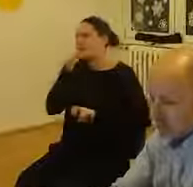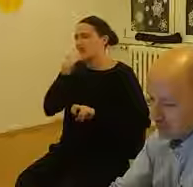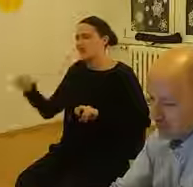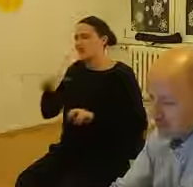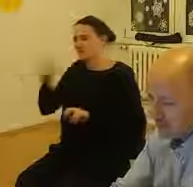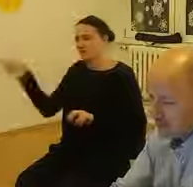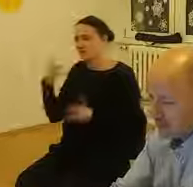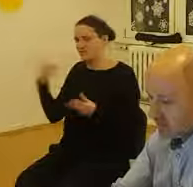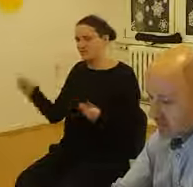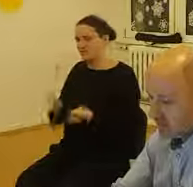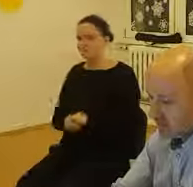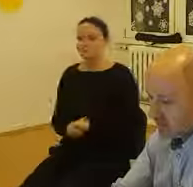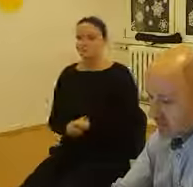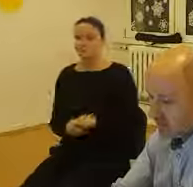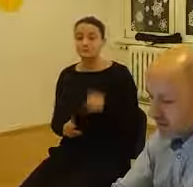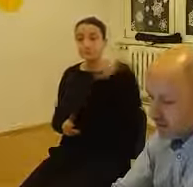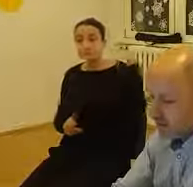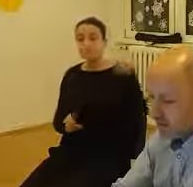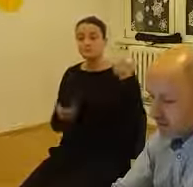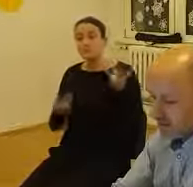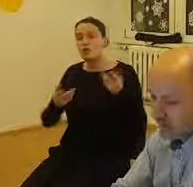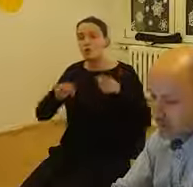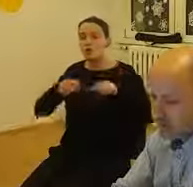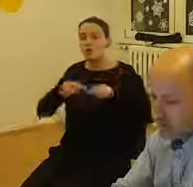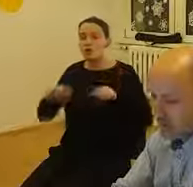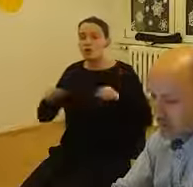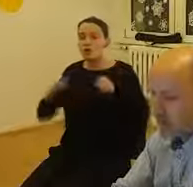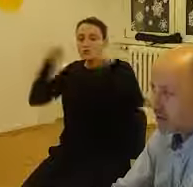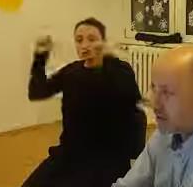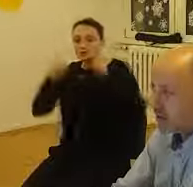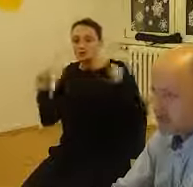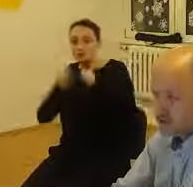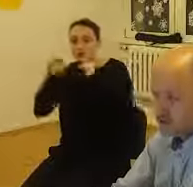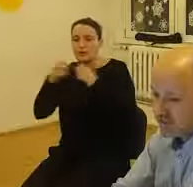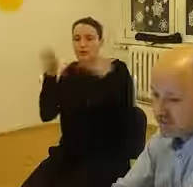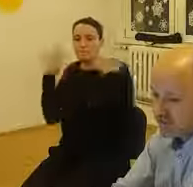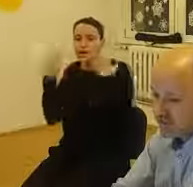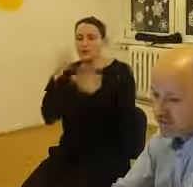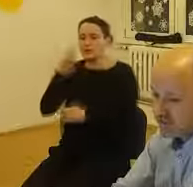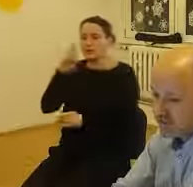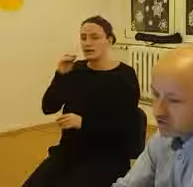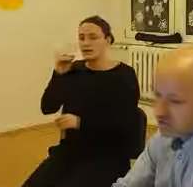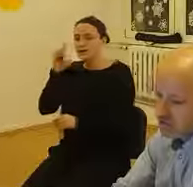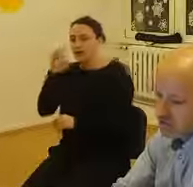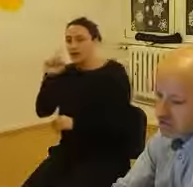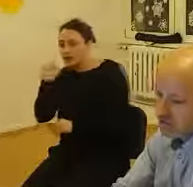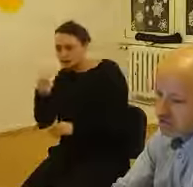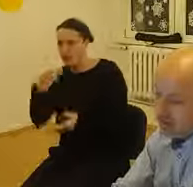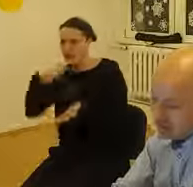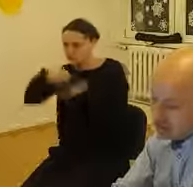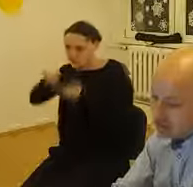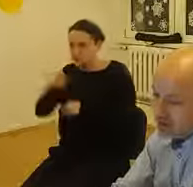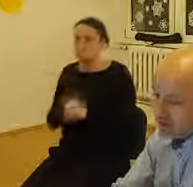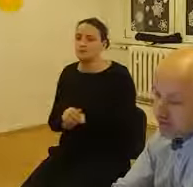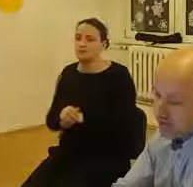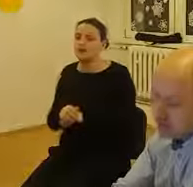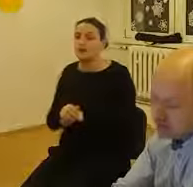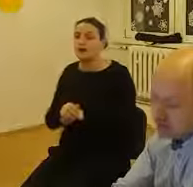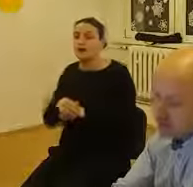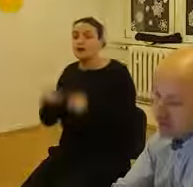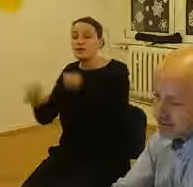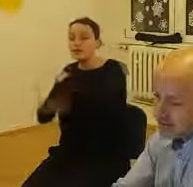Takie zestaw takich płotków lekkoatletycznych w Parku Regana również został zakupiony przez naszą Radę. 12